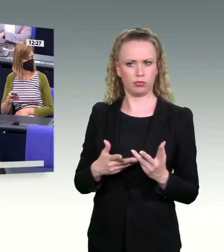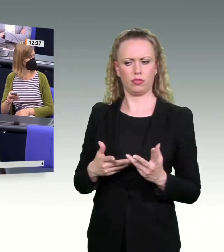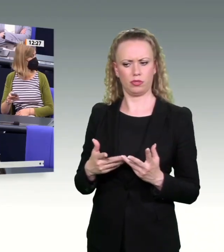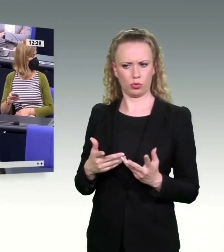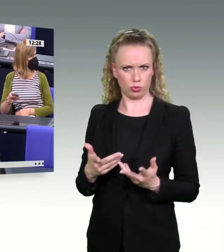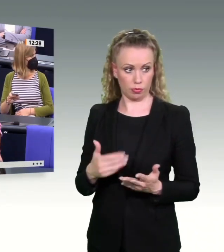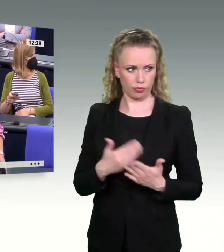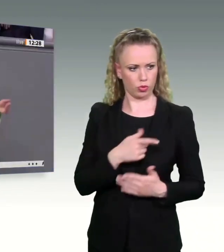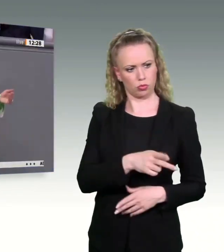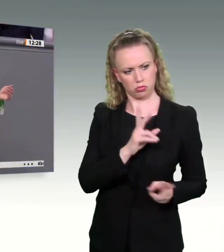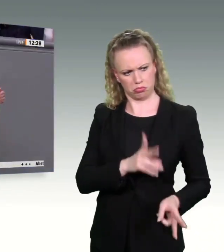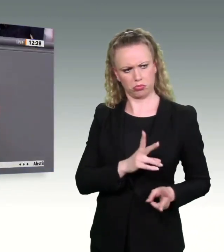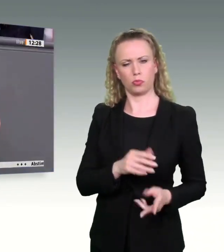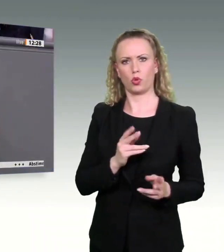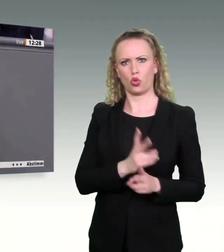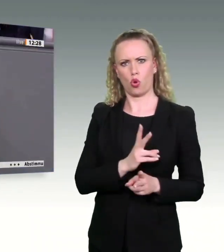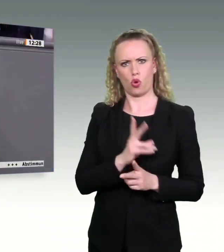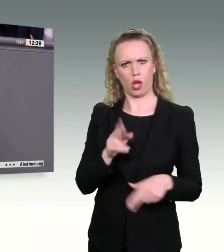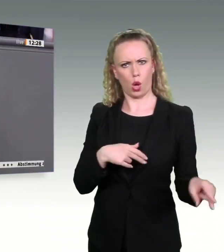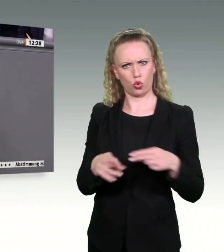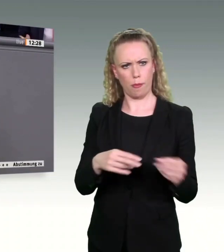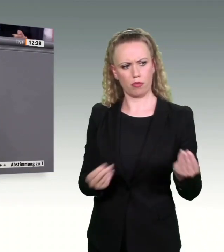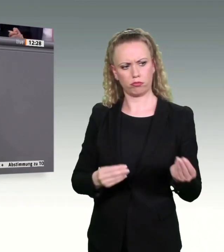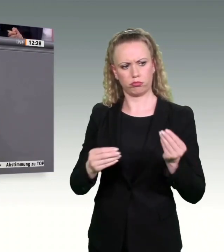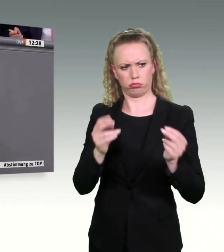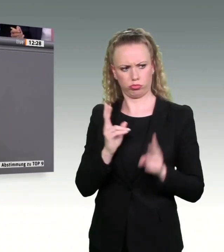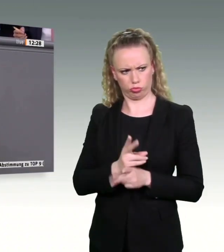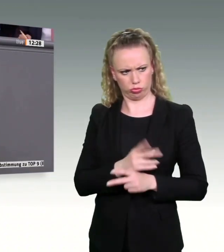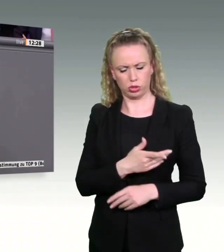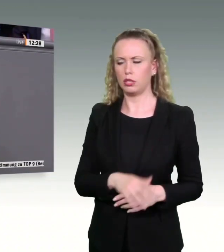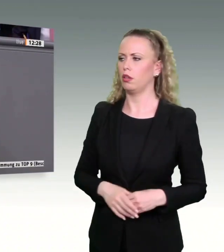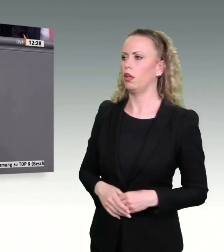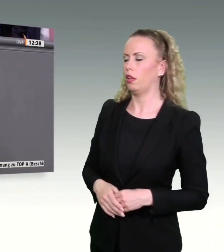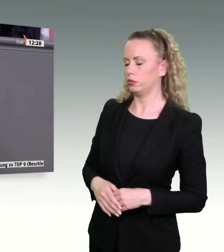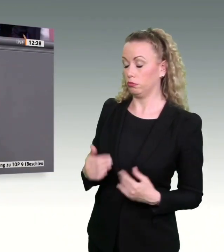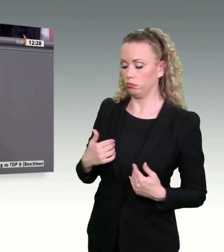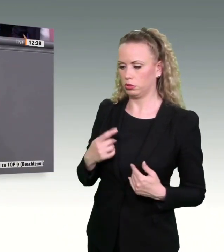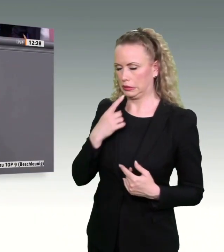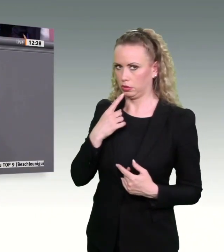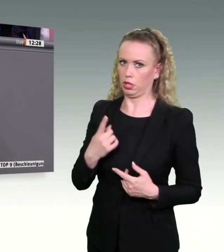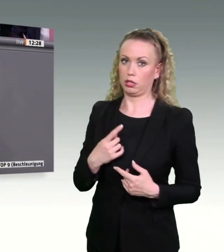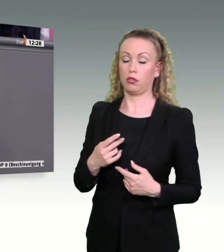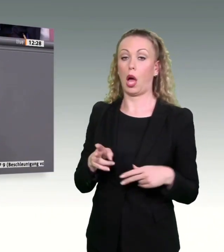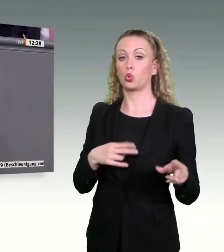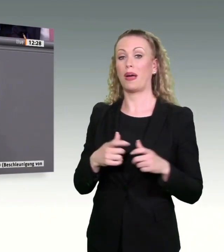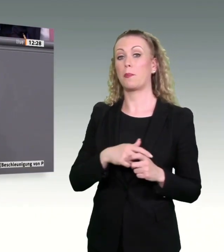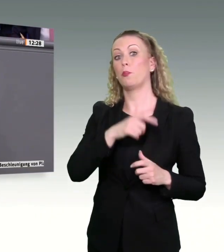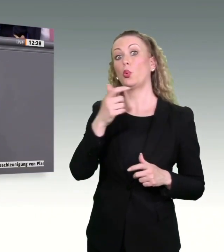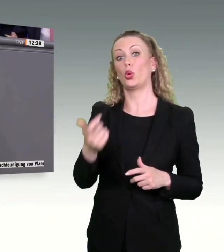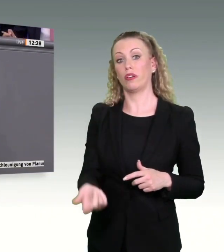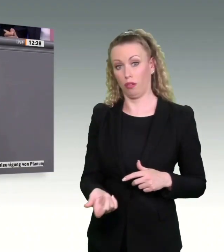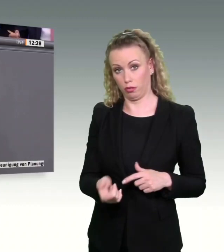Ich habe im Wesentlichen unter anderem von einer Autobahnbrücke gesprochen, die dazu führt, dass ein